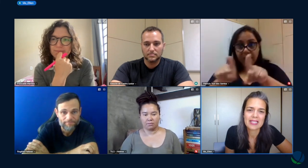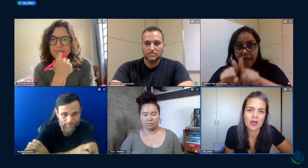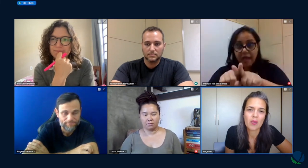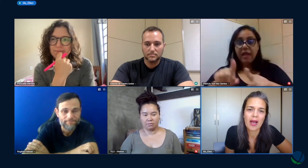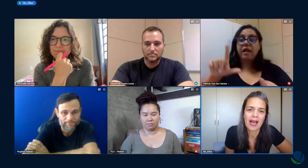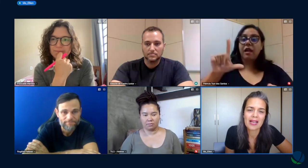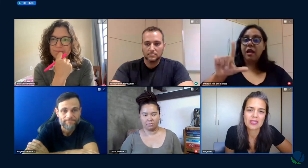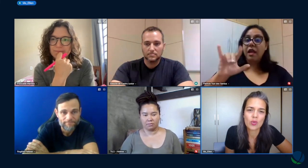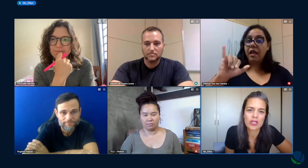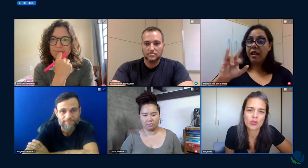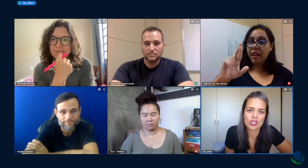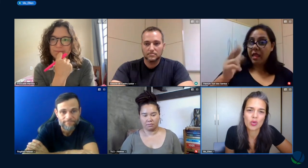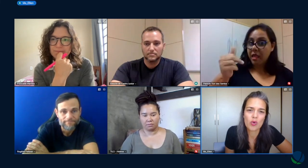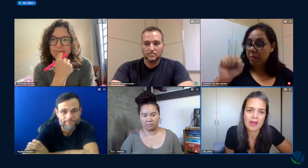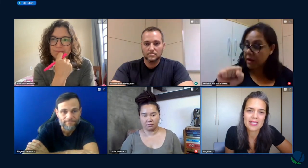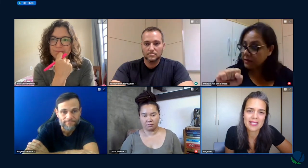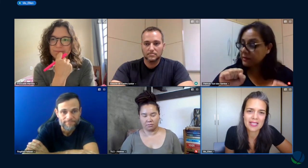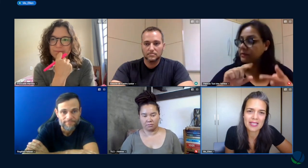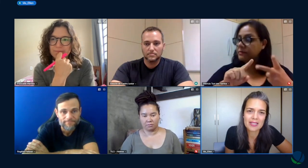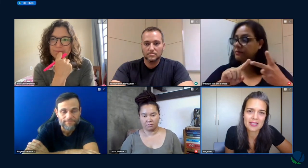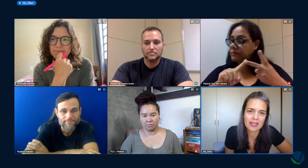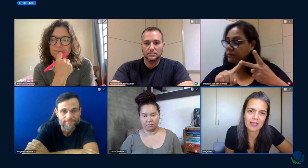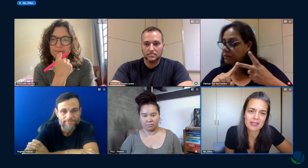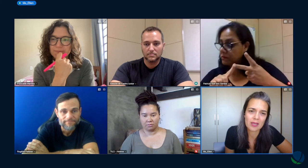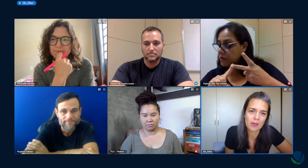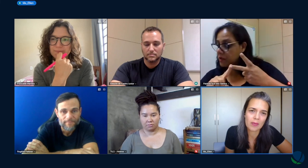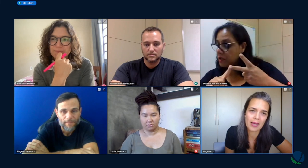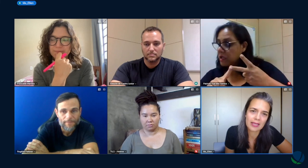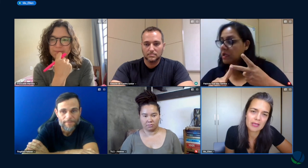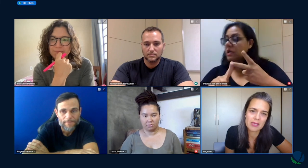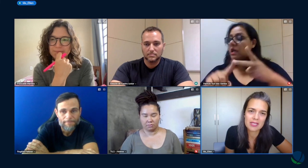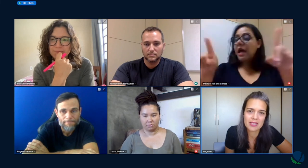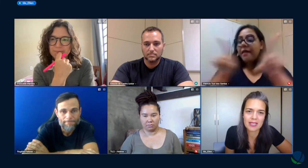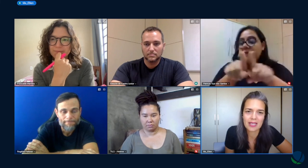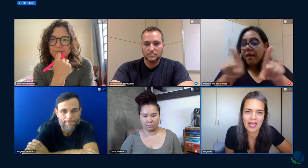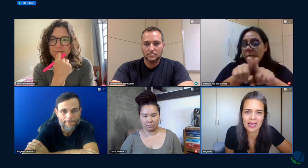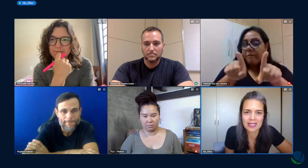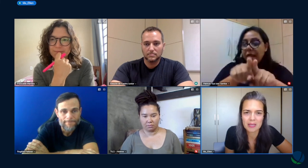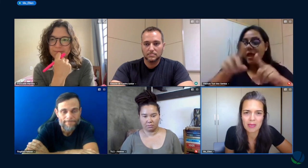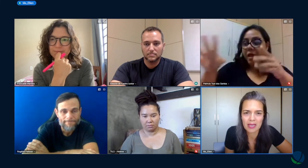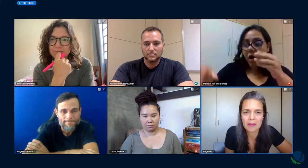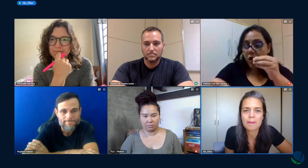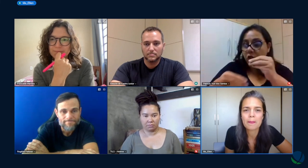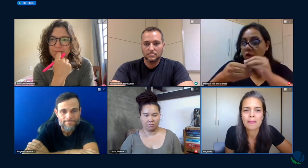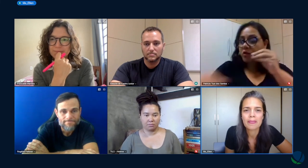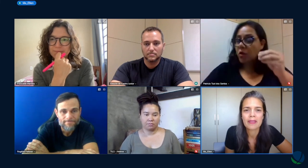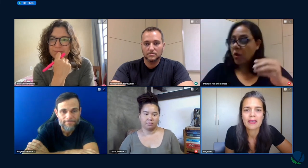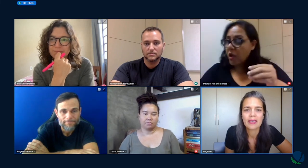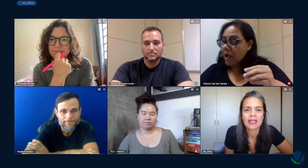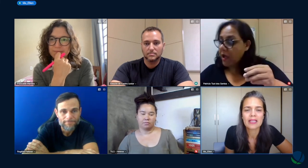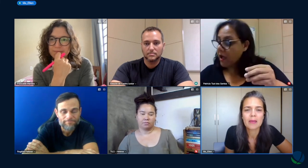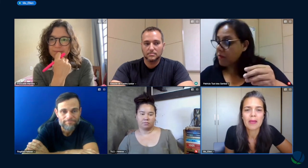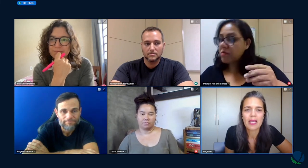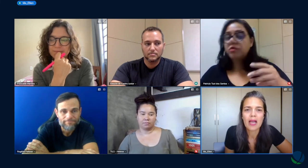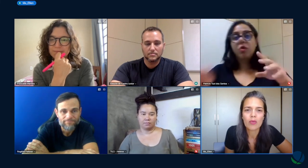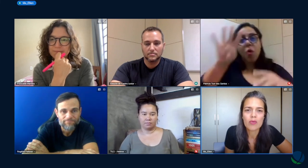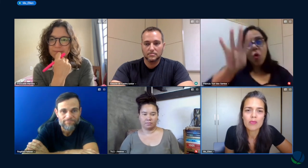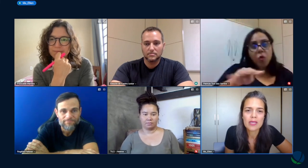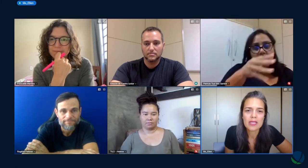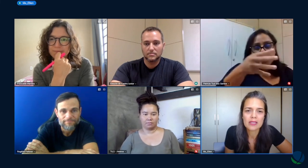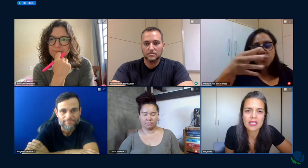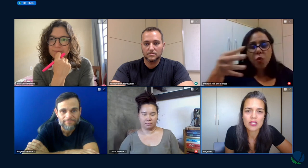em relação às correções de algumas siglas, em relação a Libras e LSB, e